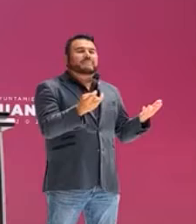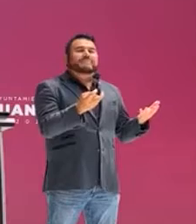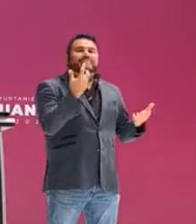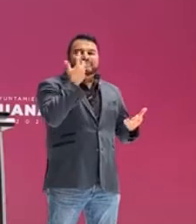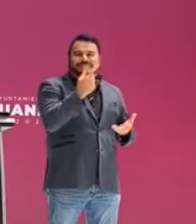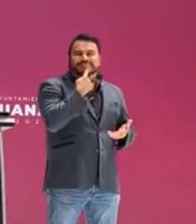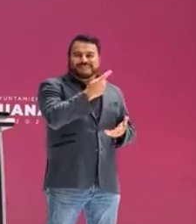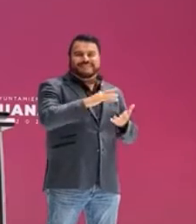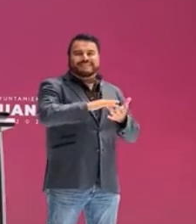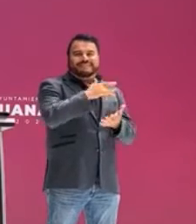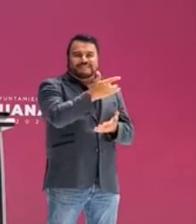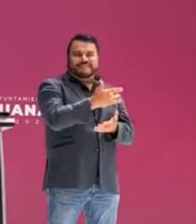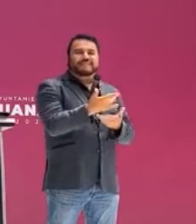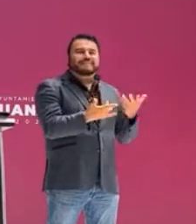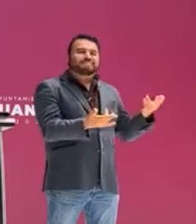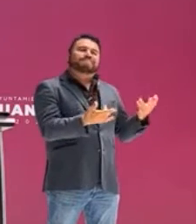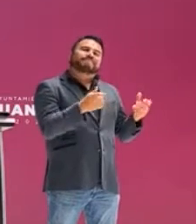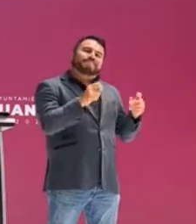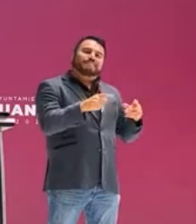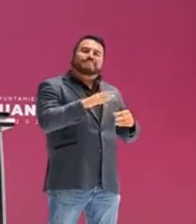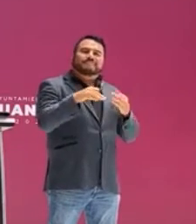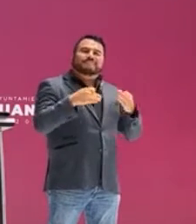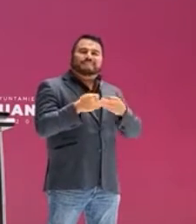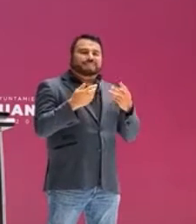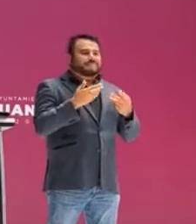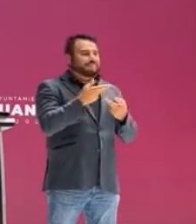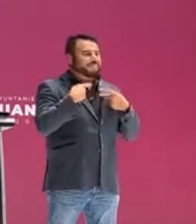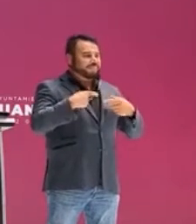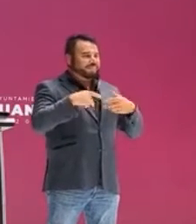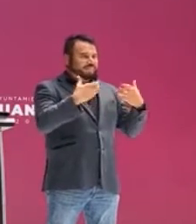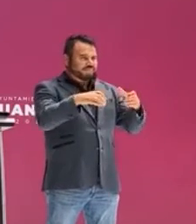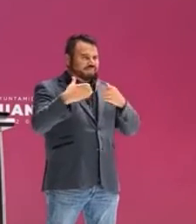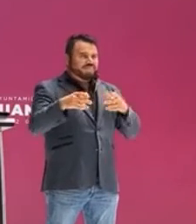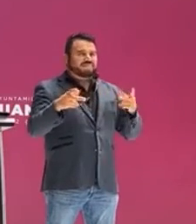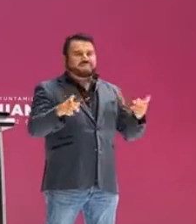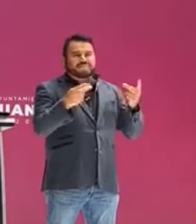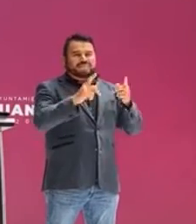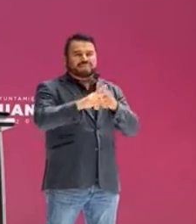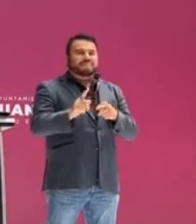todos nuestros comerciantes, nuestros compañeros de nuestra agrupación,